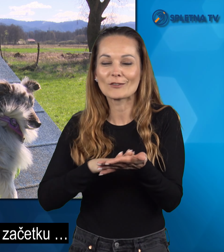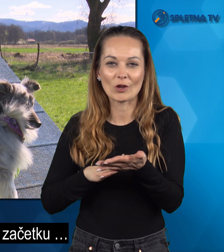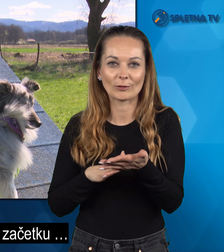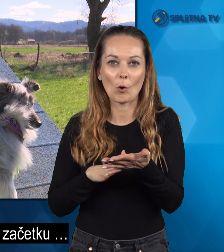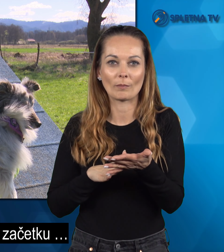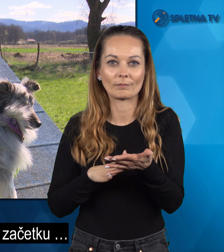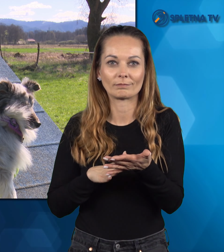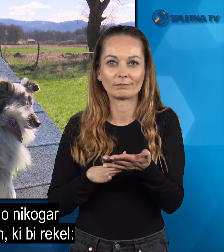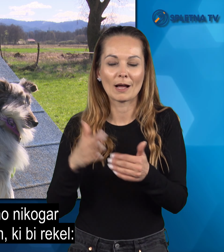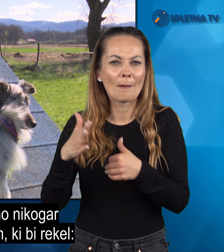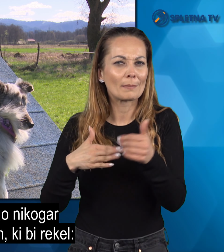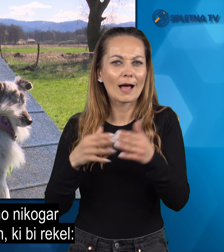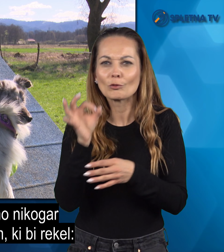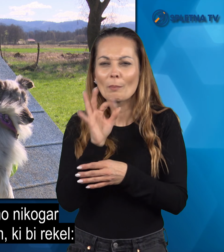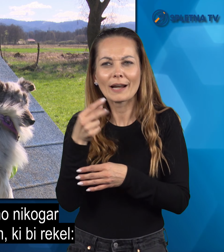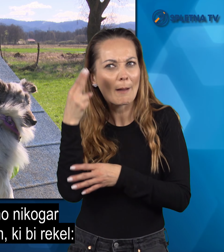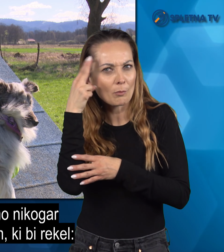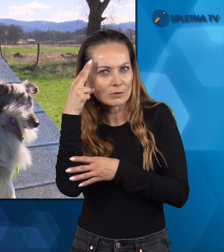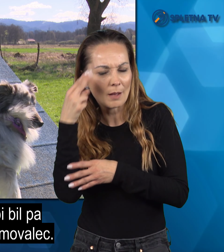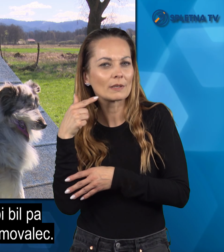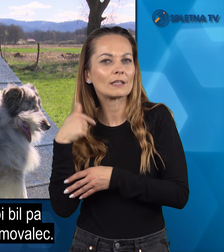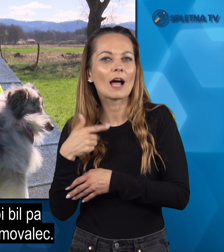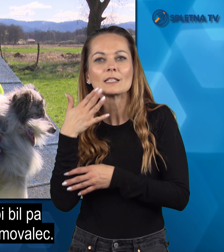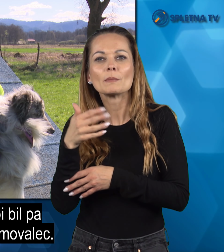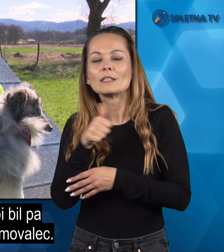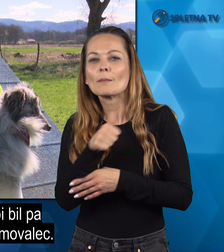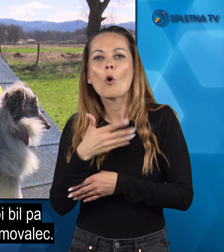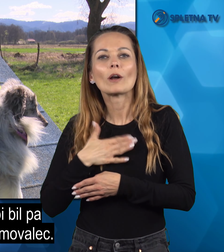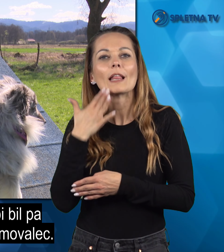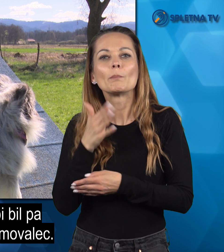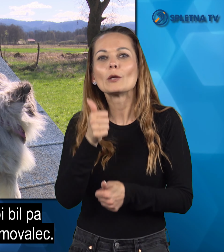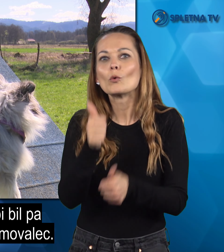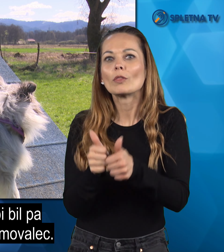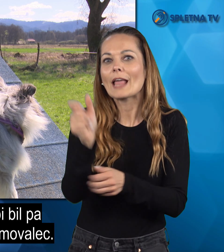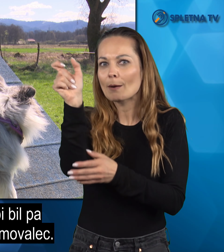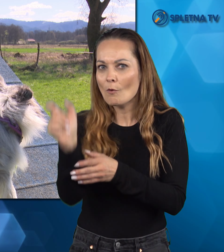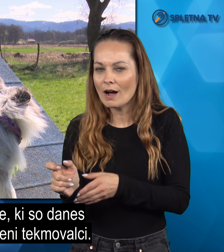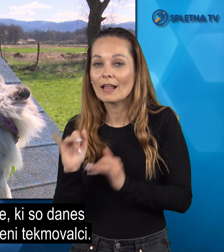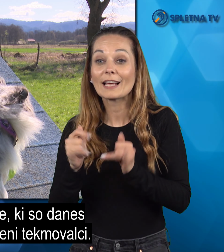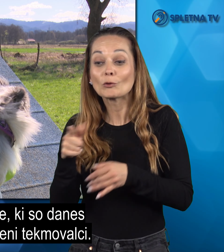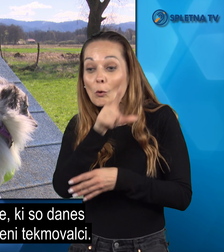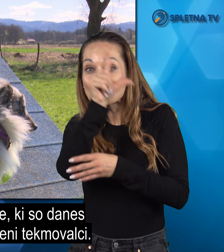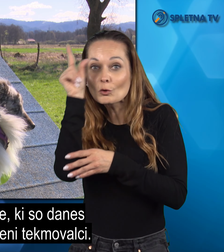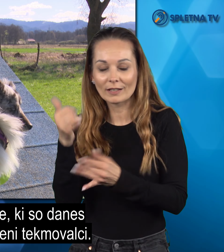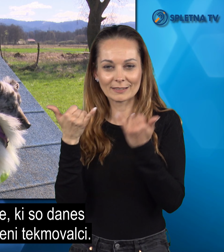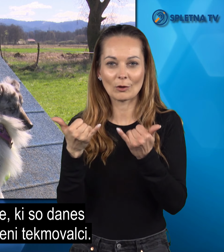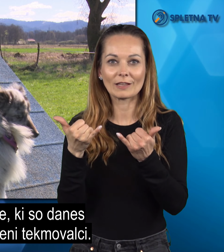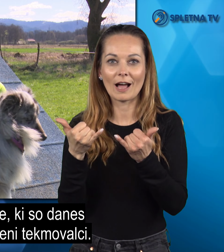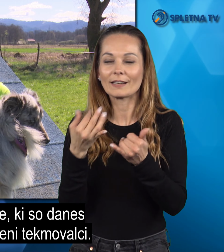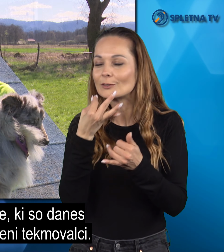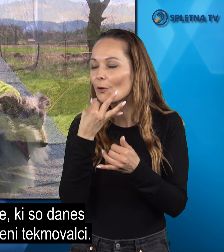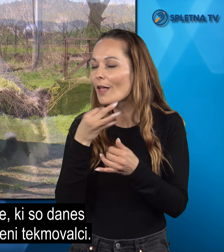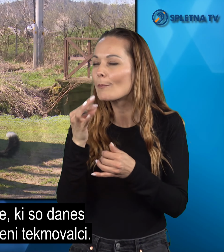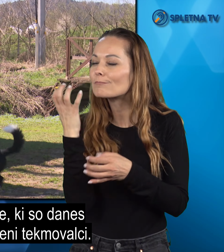začetku praktično nikogar ne poznam, ki bi rekel, jaz bi pa rad bil tekmovalec. In to so ljudje, ki so danes